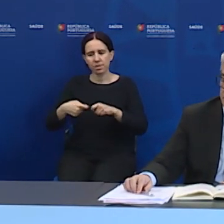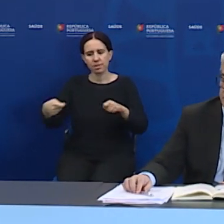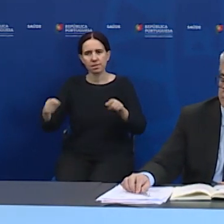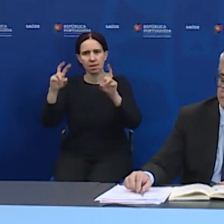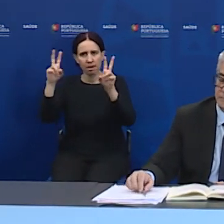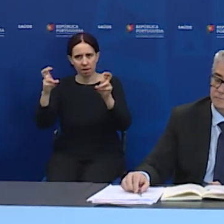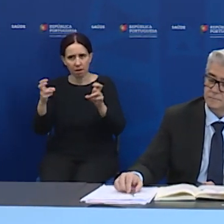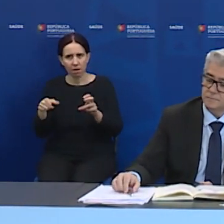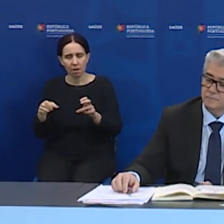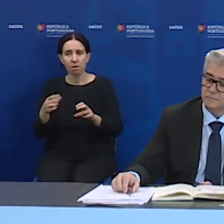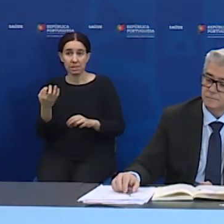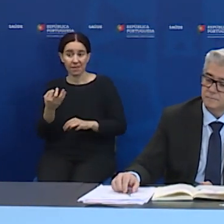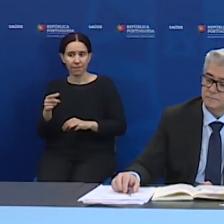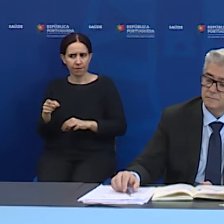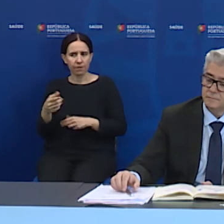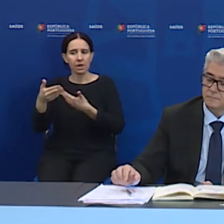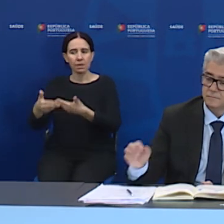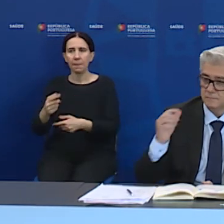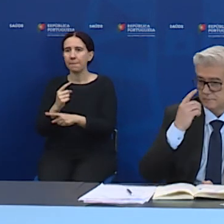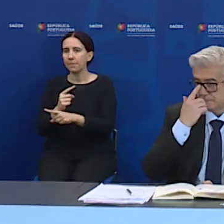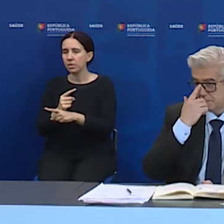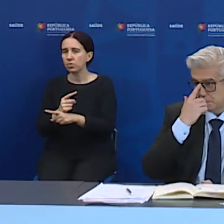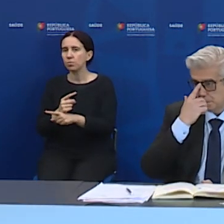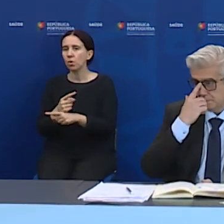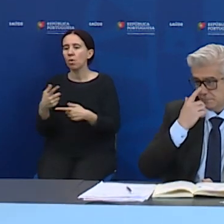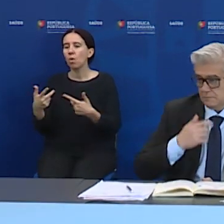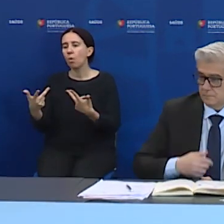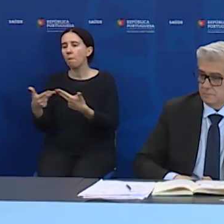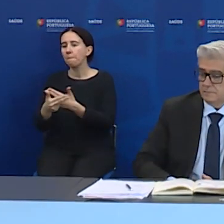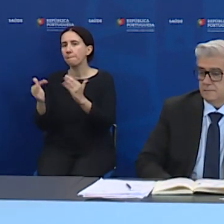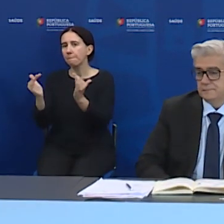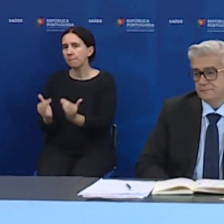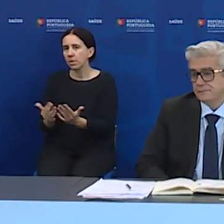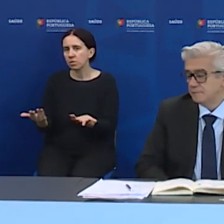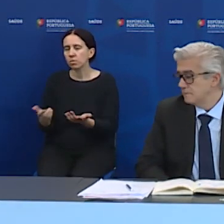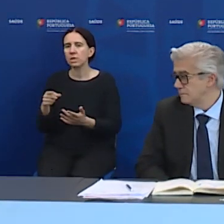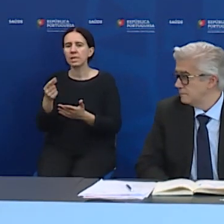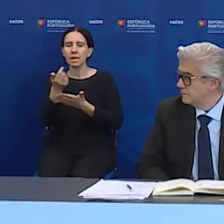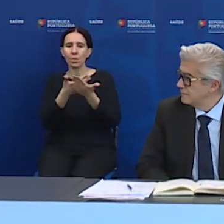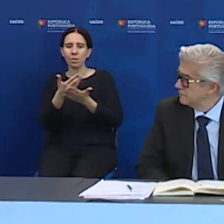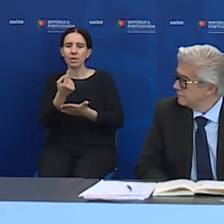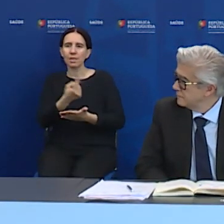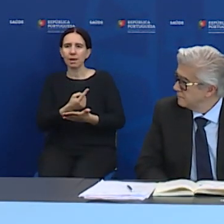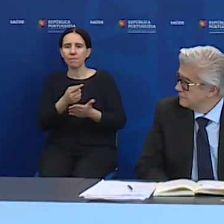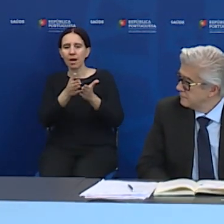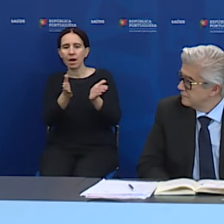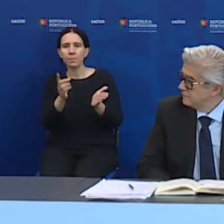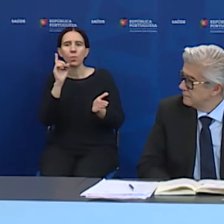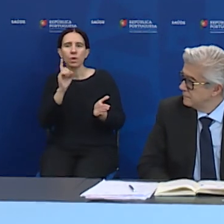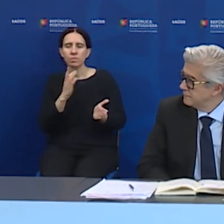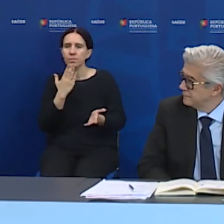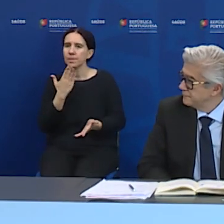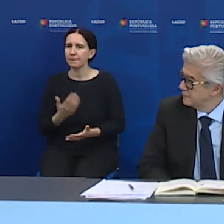e sim com o mesmo tipo de limitações ou menos restritivo e quando é que a economia deve então começar a abrir